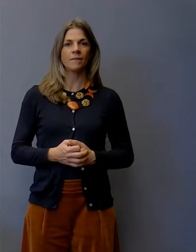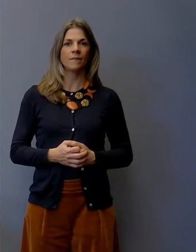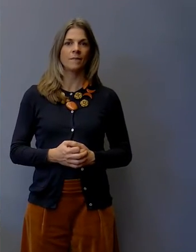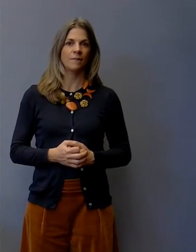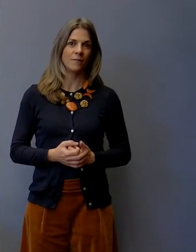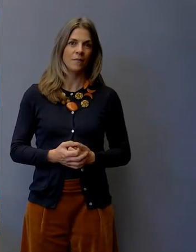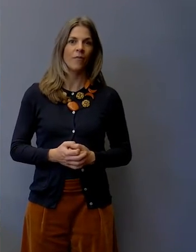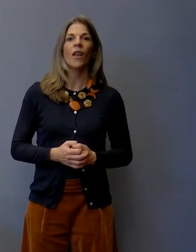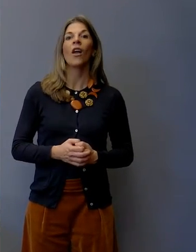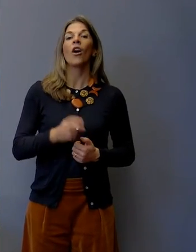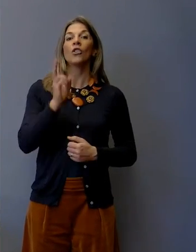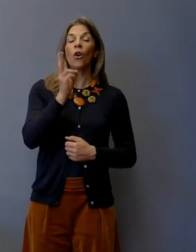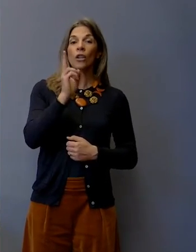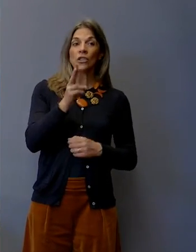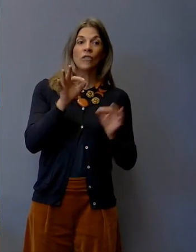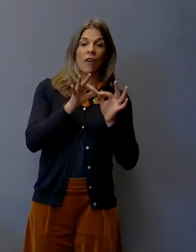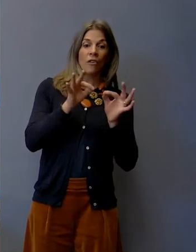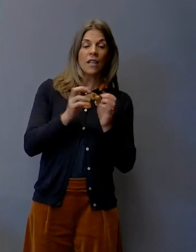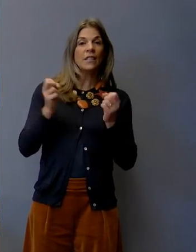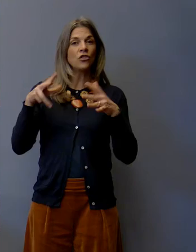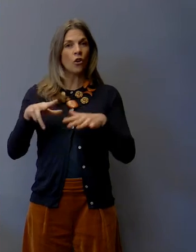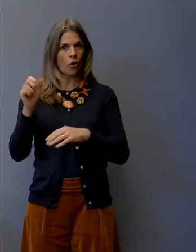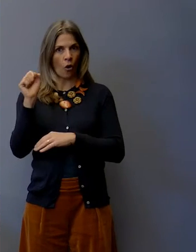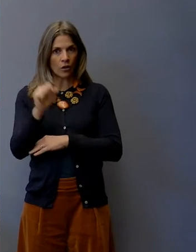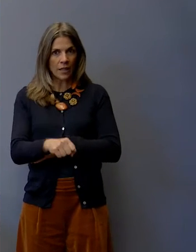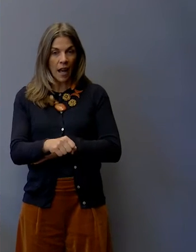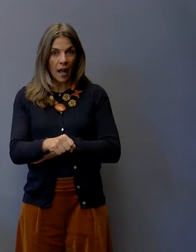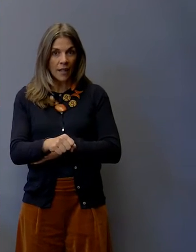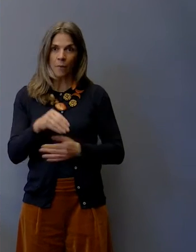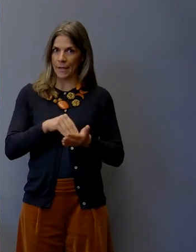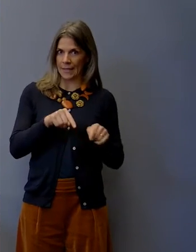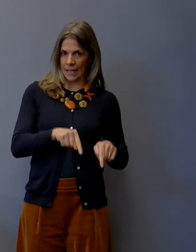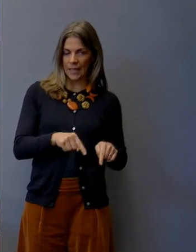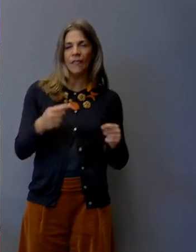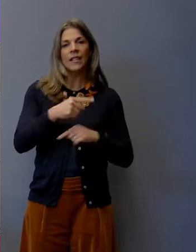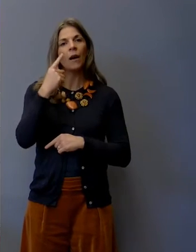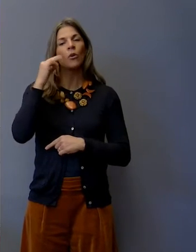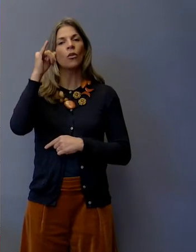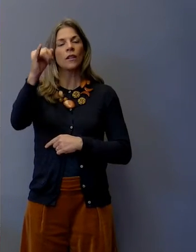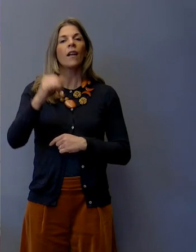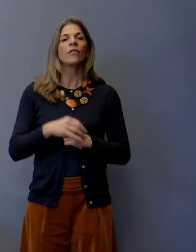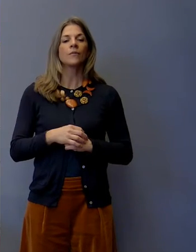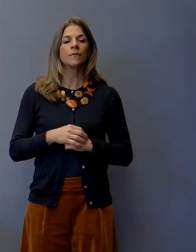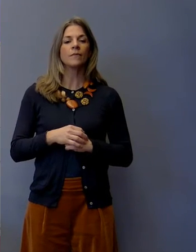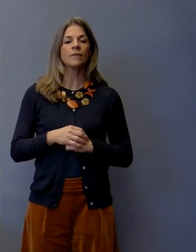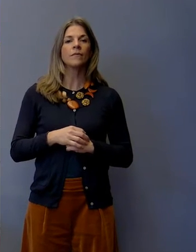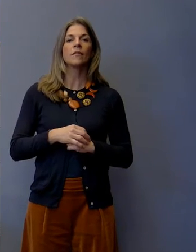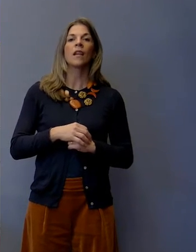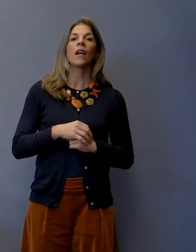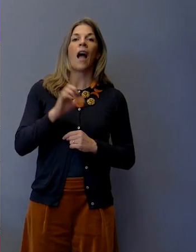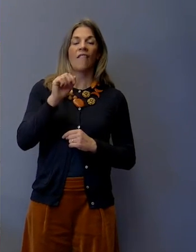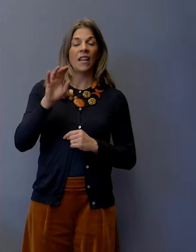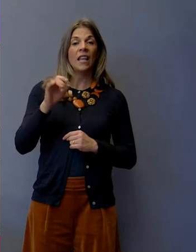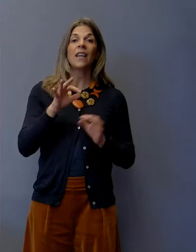12 voti favorevoli 18 contrari in presenza consigliere avvenente amorevole